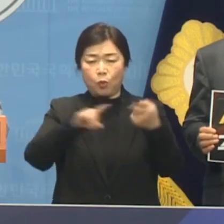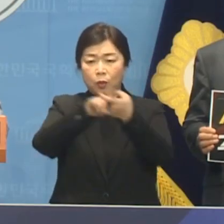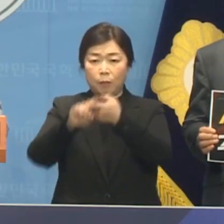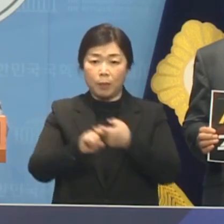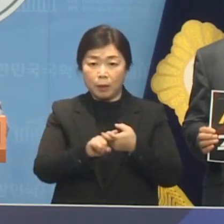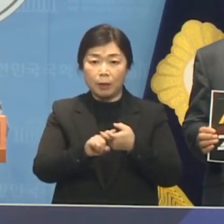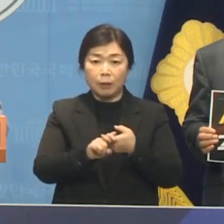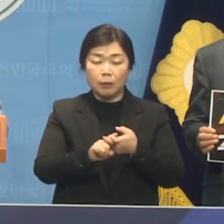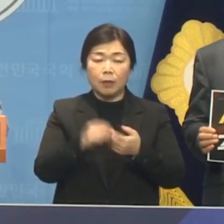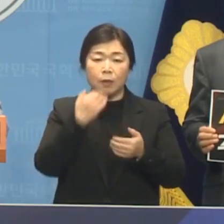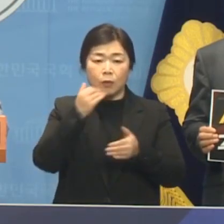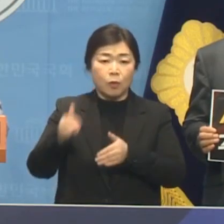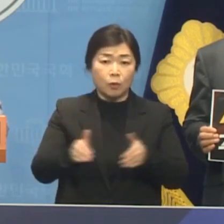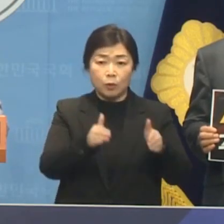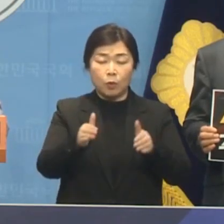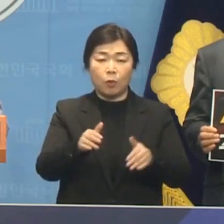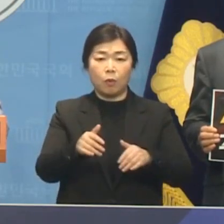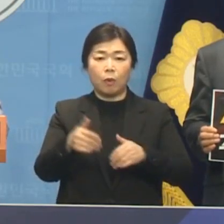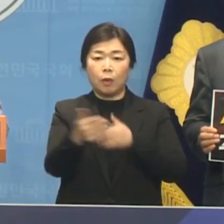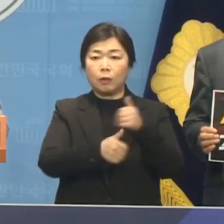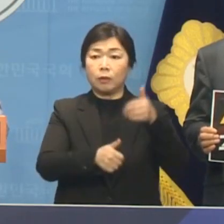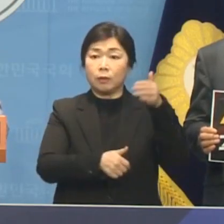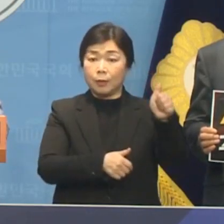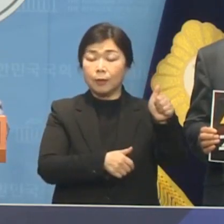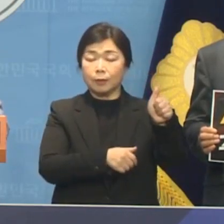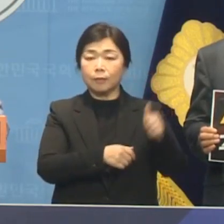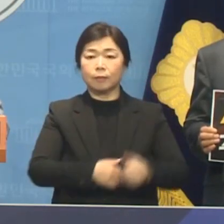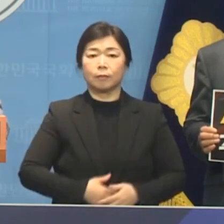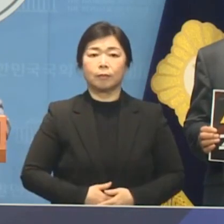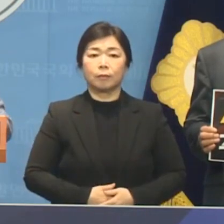자유민주총연맹 경기도 의장, 이렇게